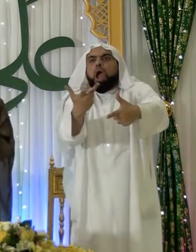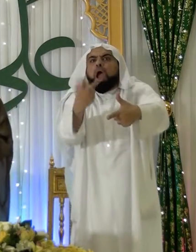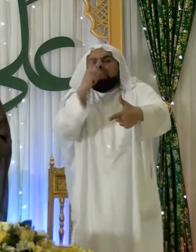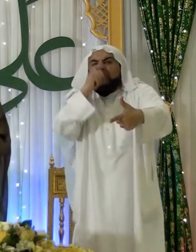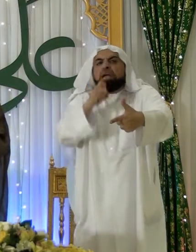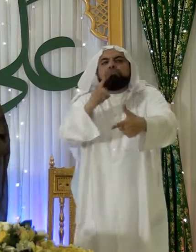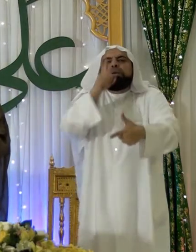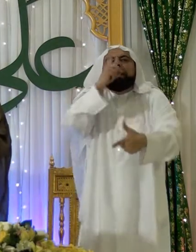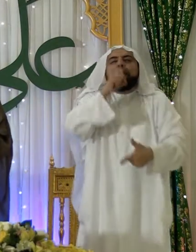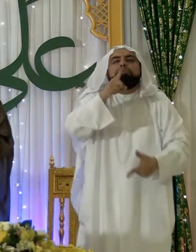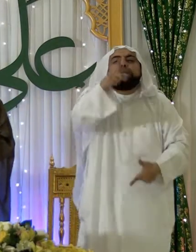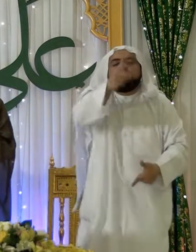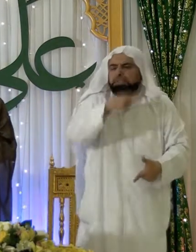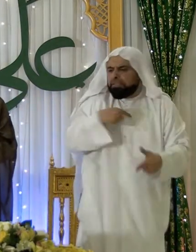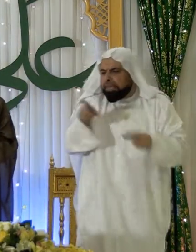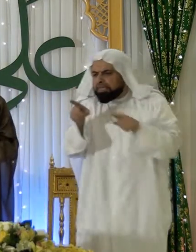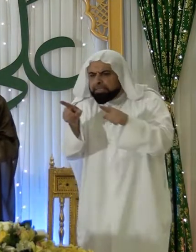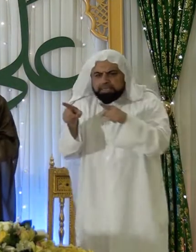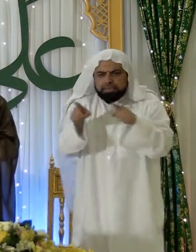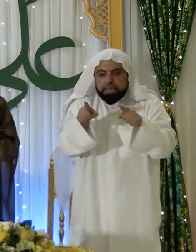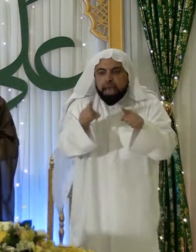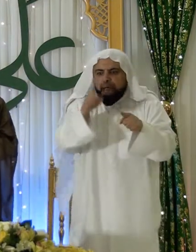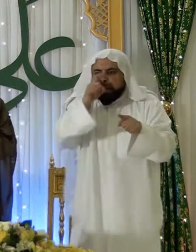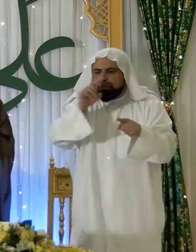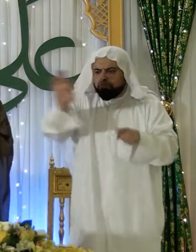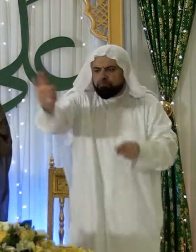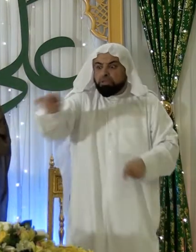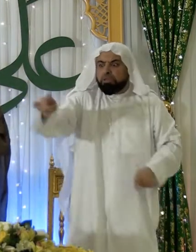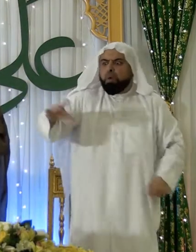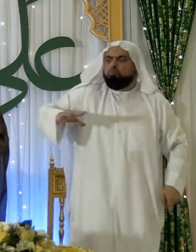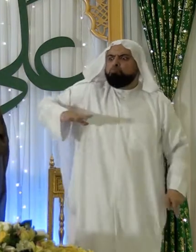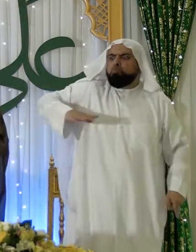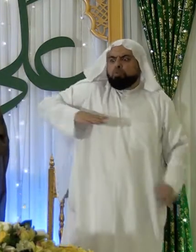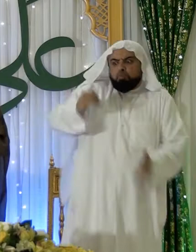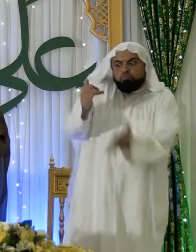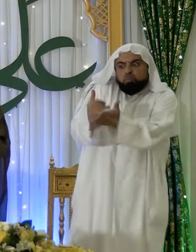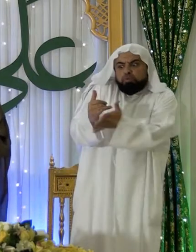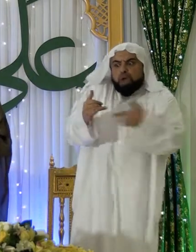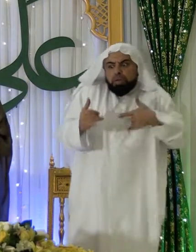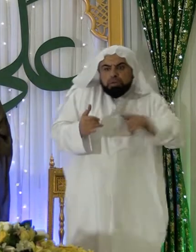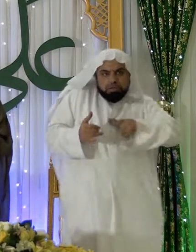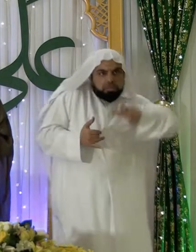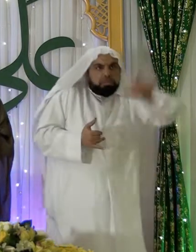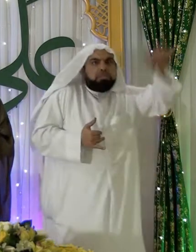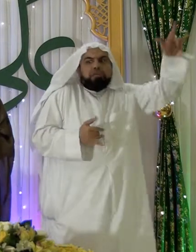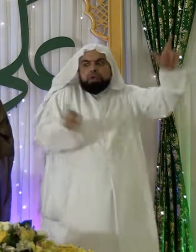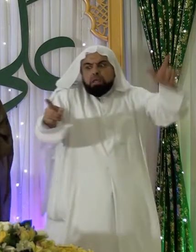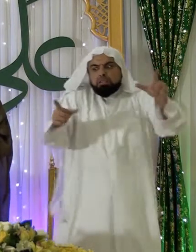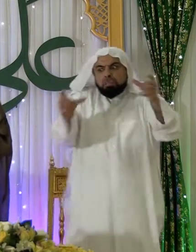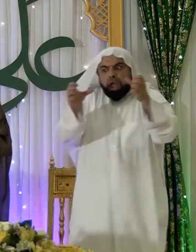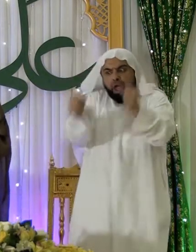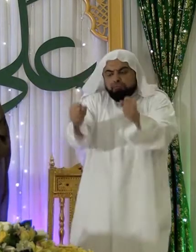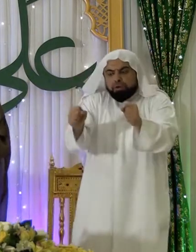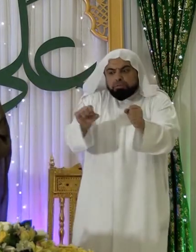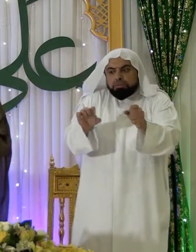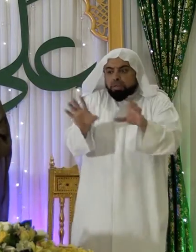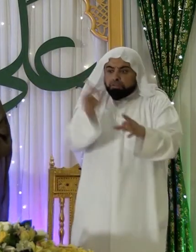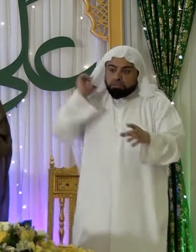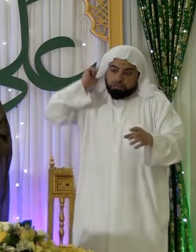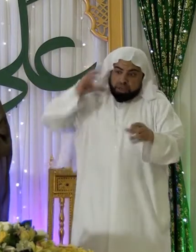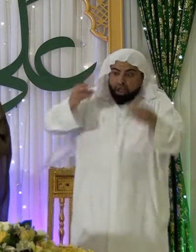لكي يعرف كيف يدير تلك المؤسسة بعد